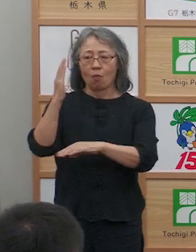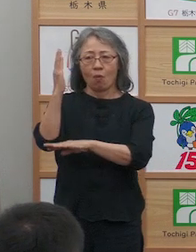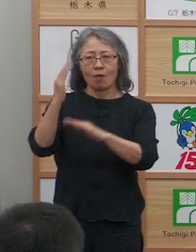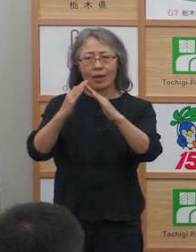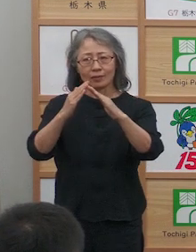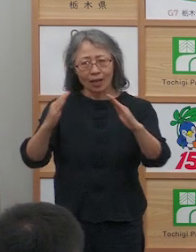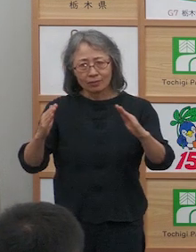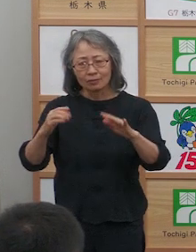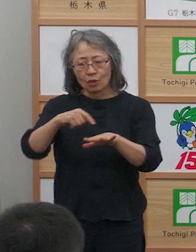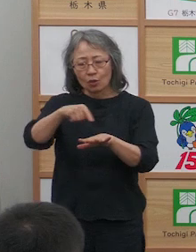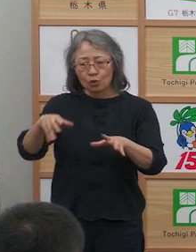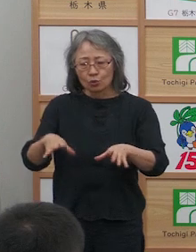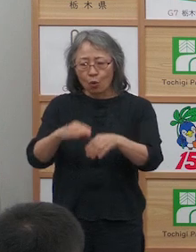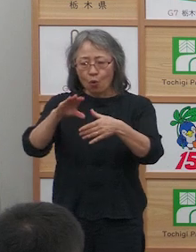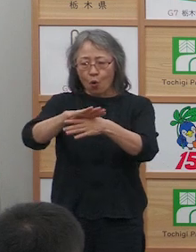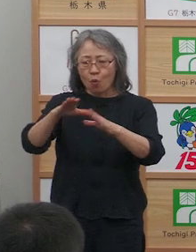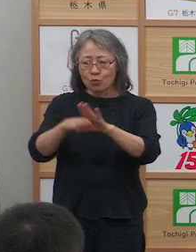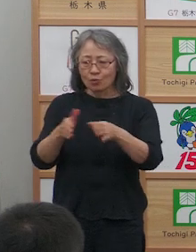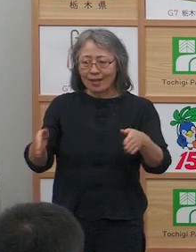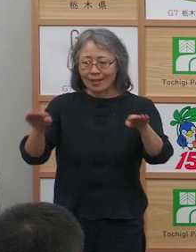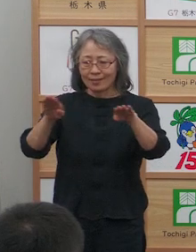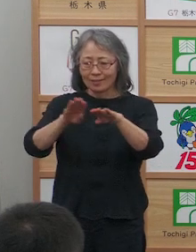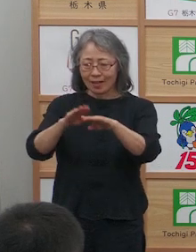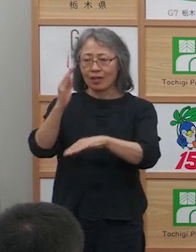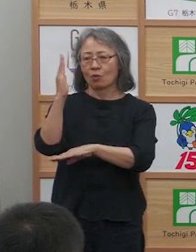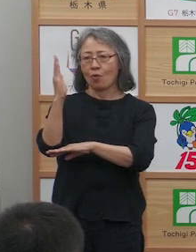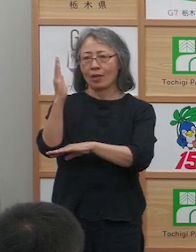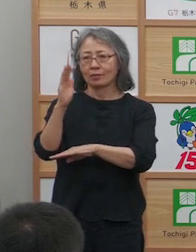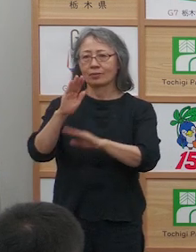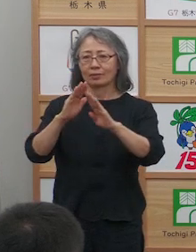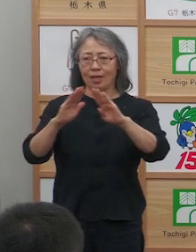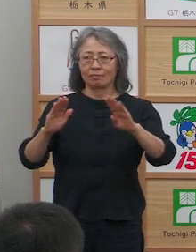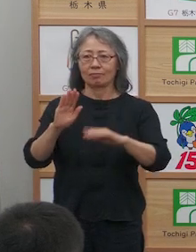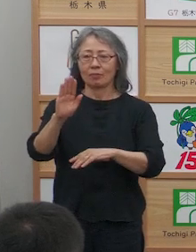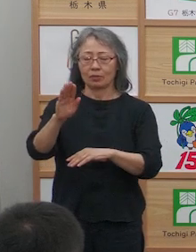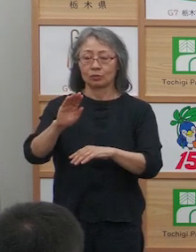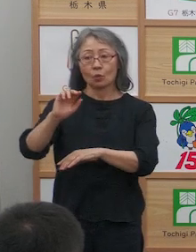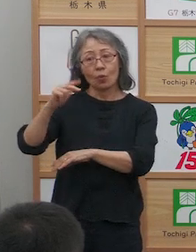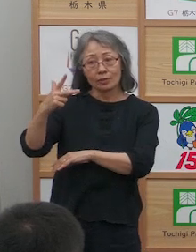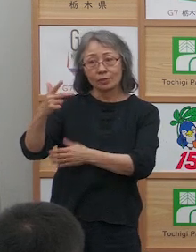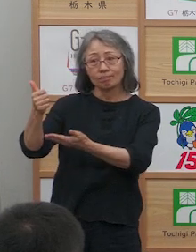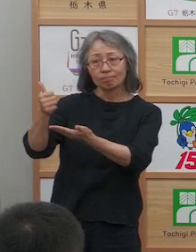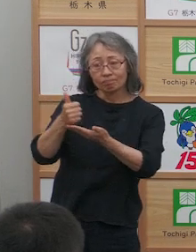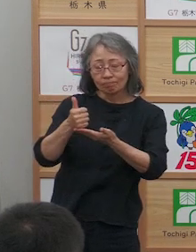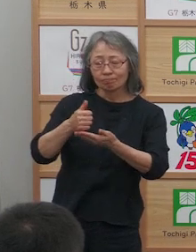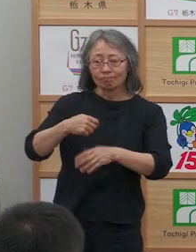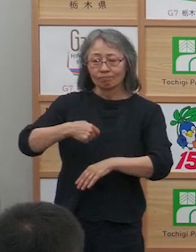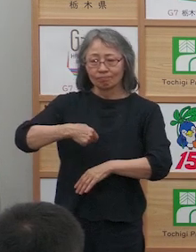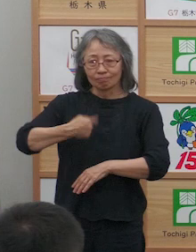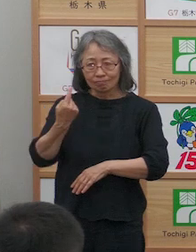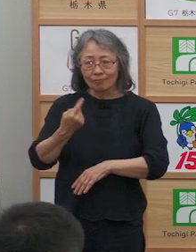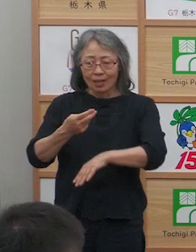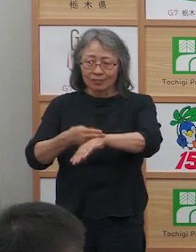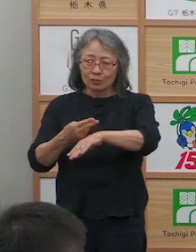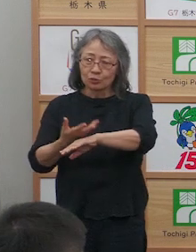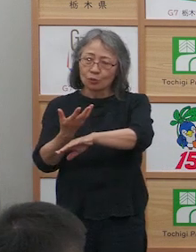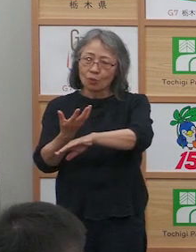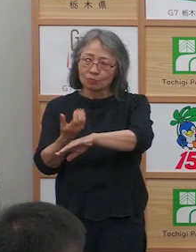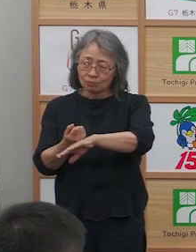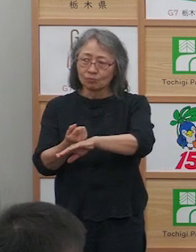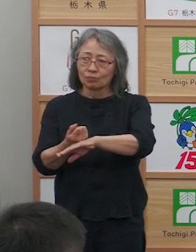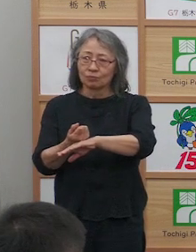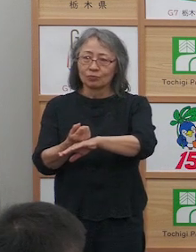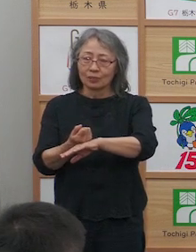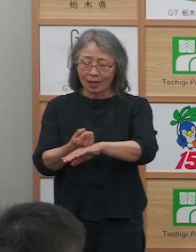会を栃木県総合文化センターで開催します。講師には自ら高い技術を持つととも